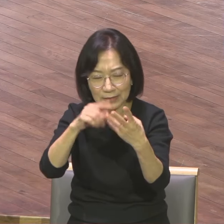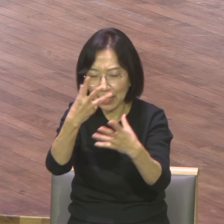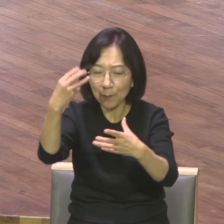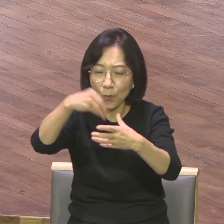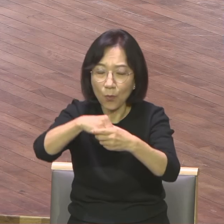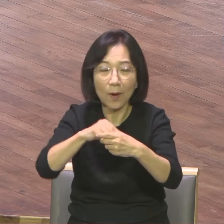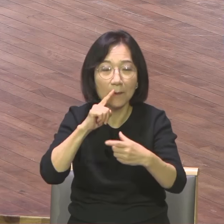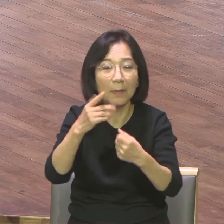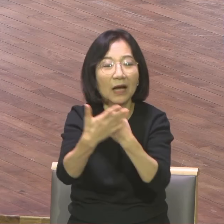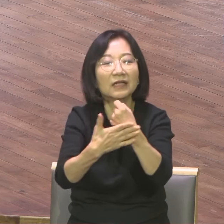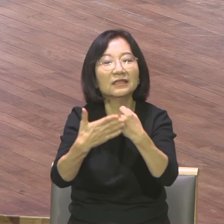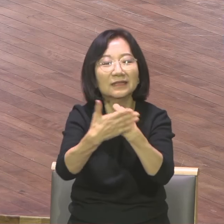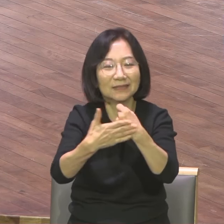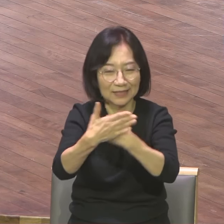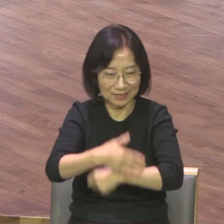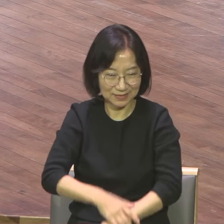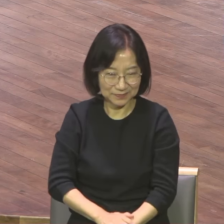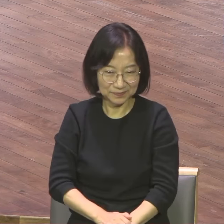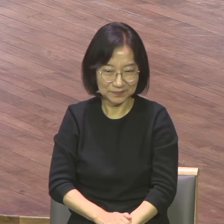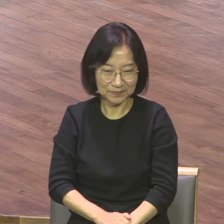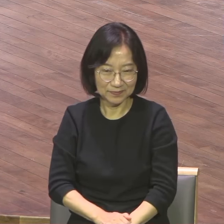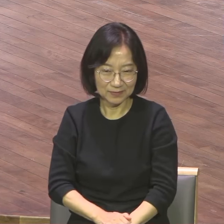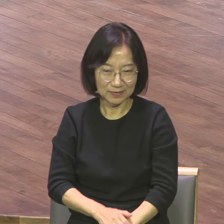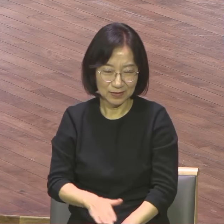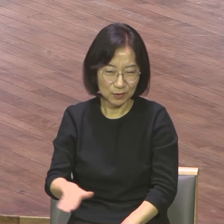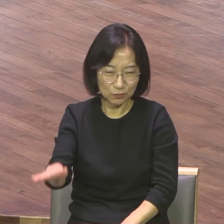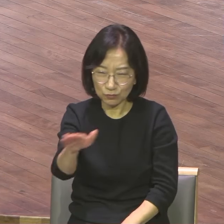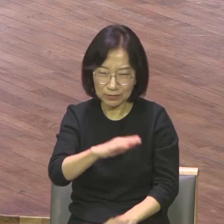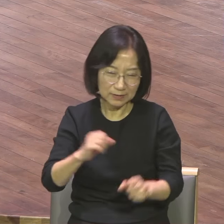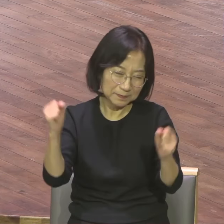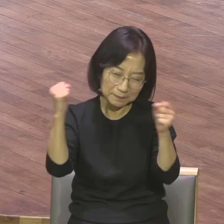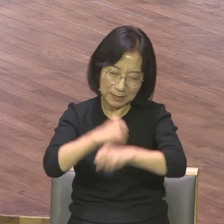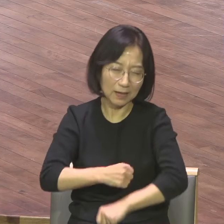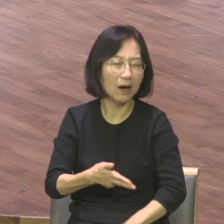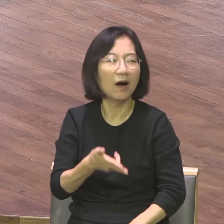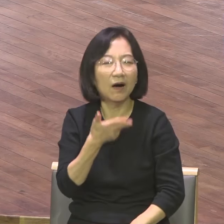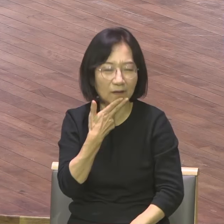회복된다니까요. 우리는 망할래 망할 수가 없는 신분이에요.